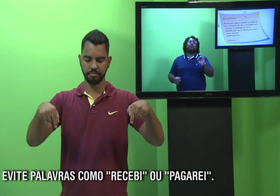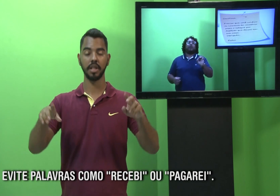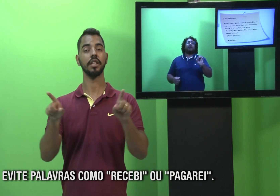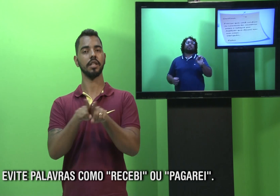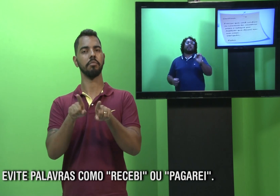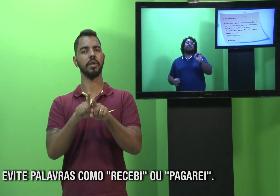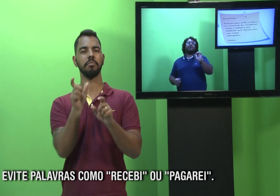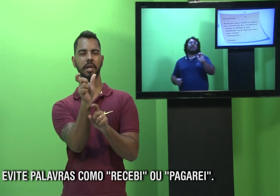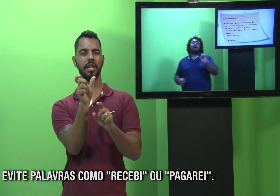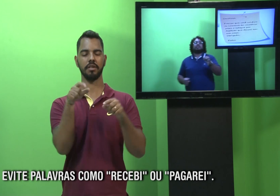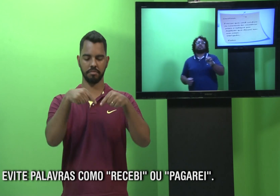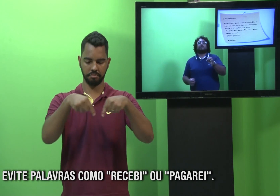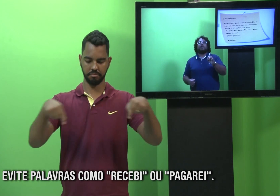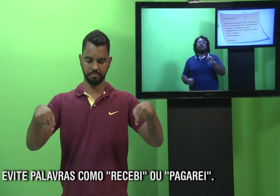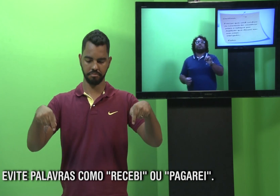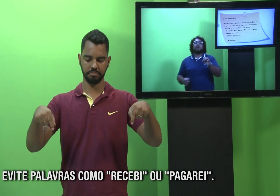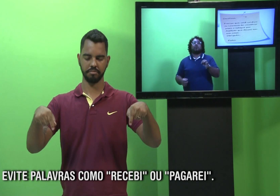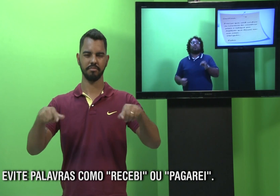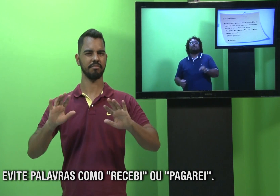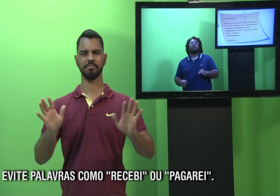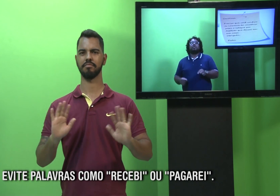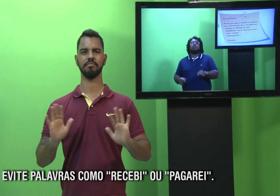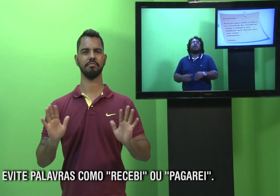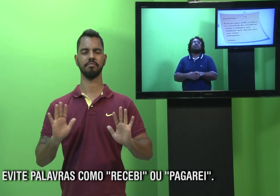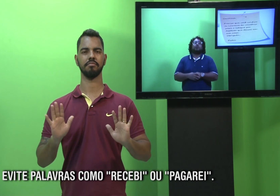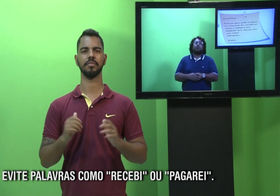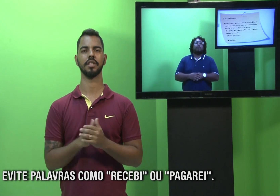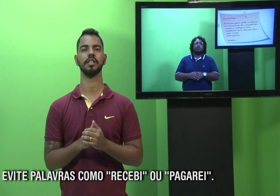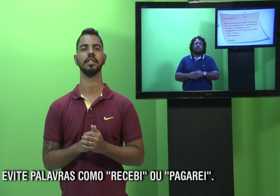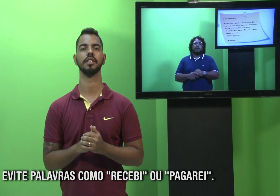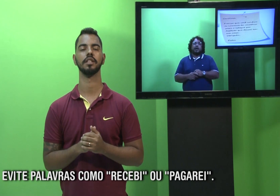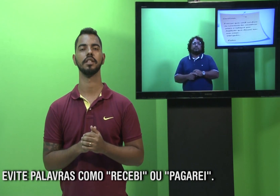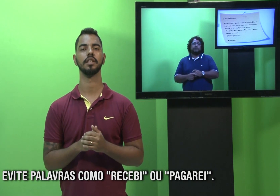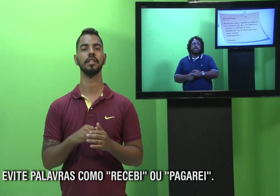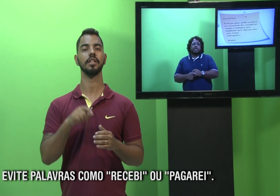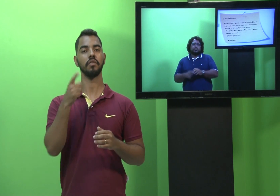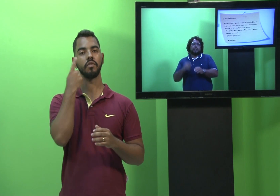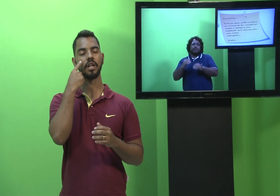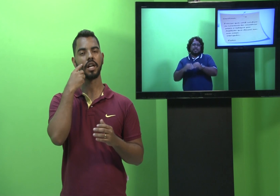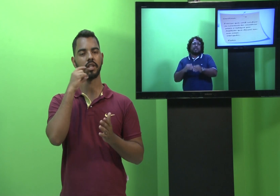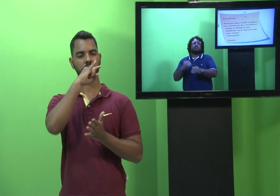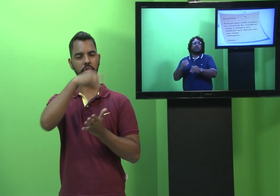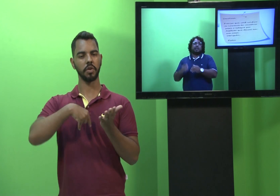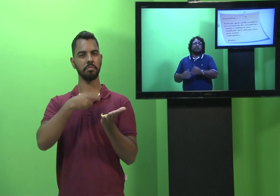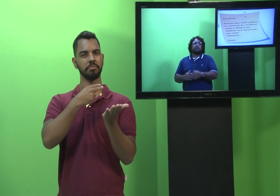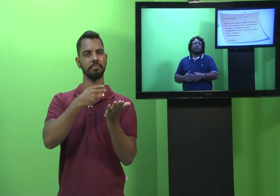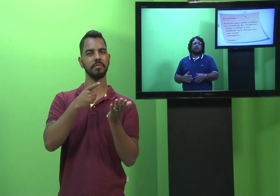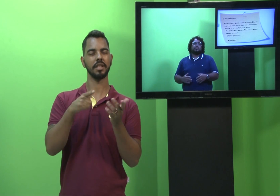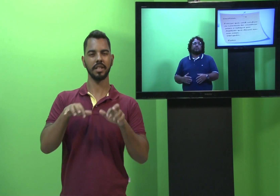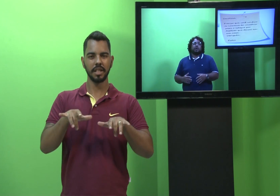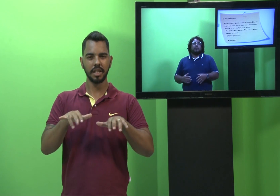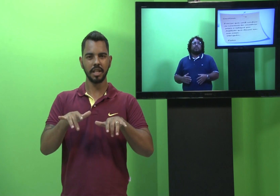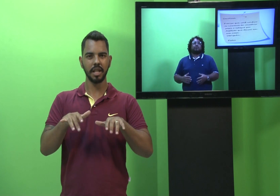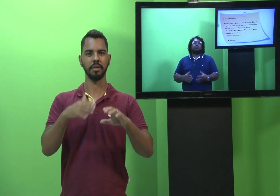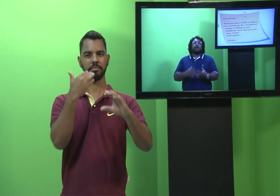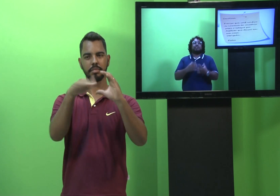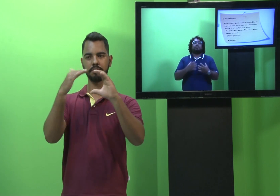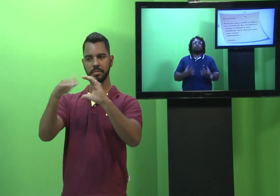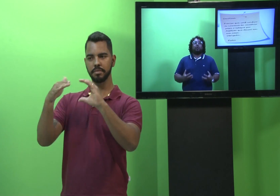por reescrever essas formas de acordo com cada documento enviado. Isso dá mais credibilidade ao texto, pois o